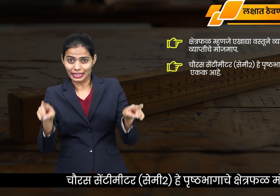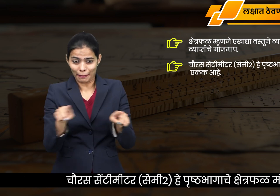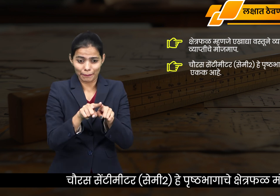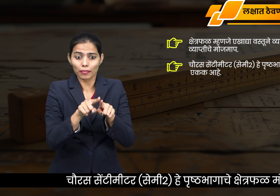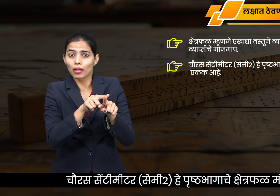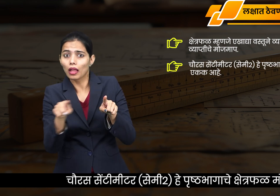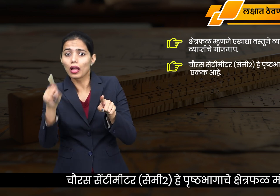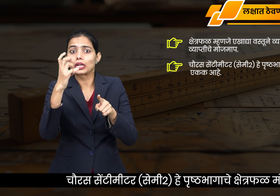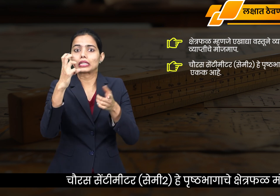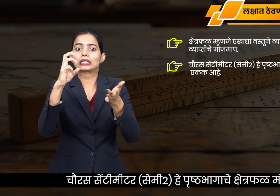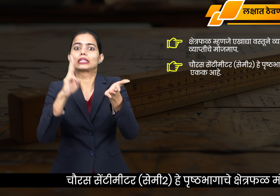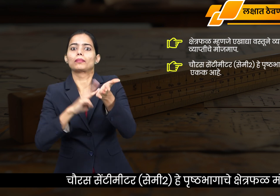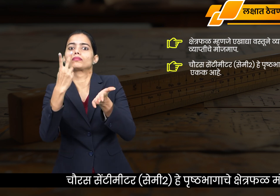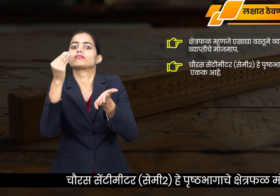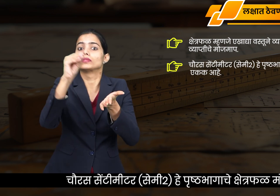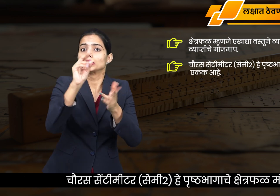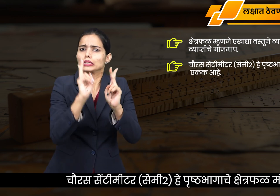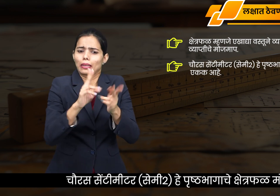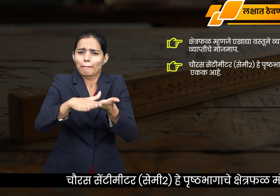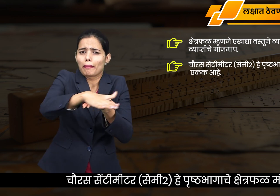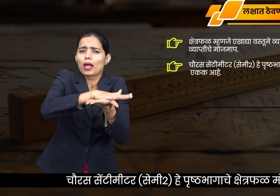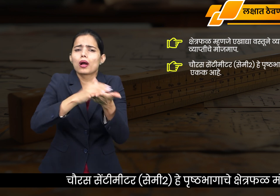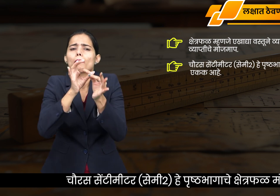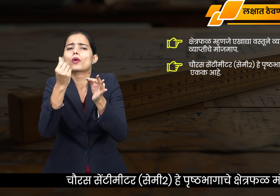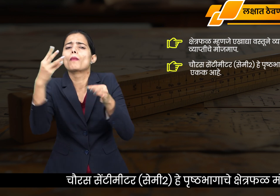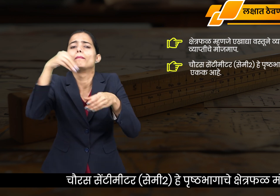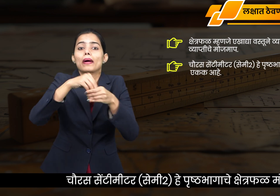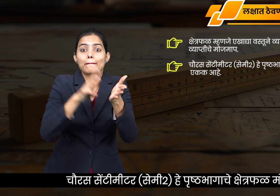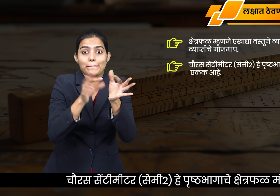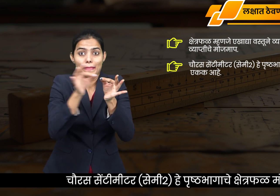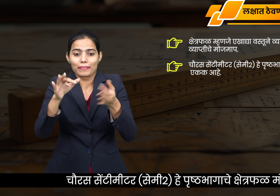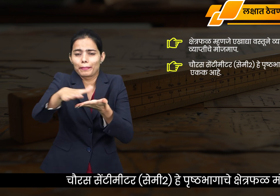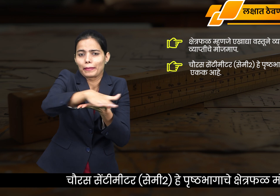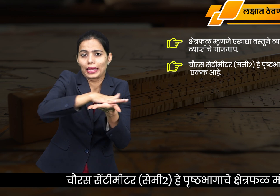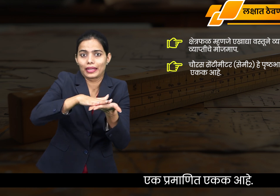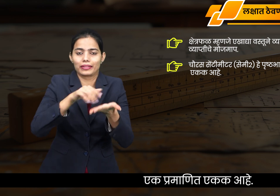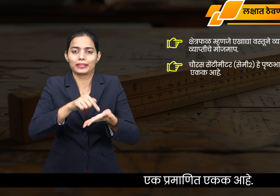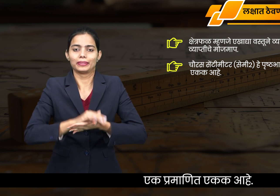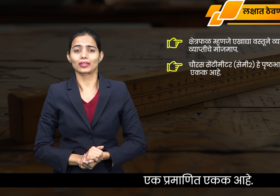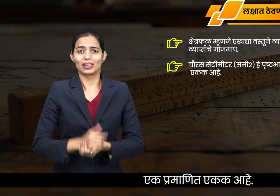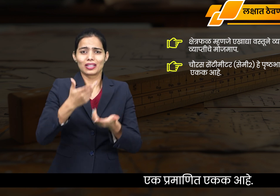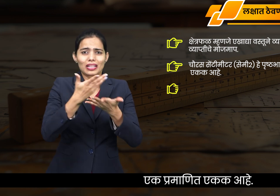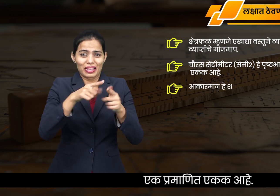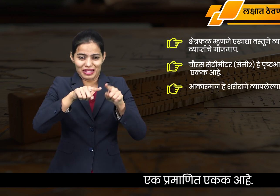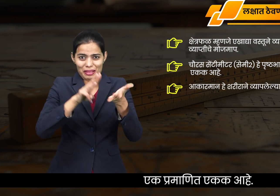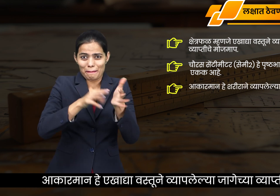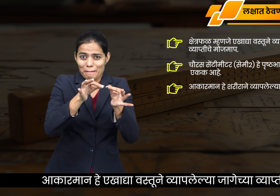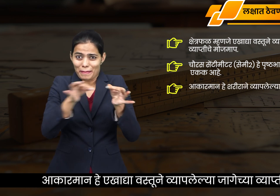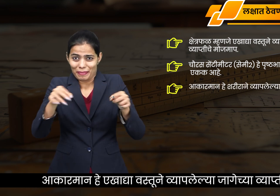चौरस सेंटीमीटर सेंटीमीटर वर्ग हे पृष्ठभागाचे क्षेत्रफळ मोजण्यासाठी एक प्रमाणित एकक